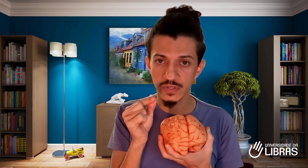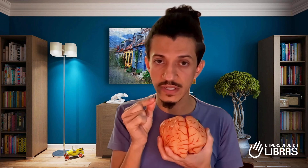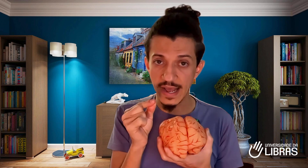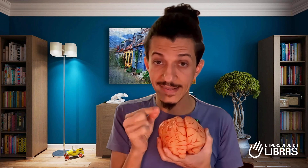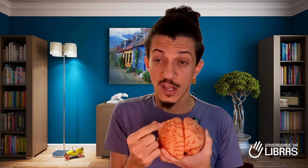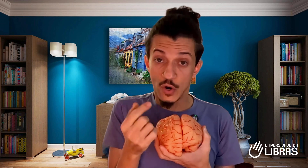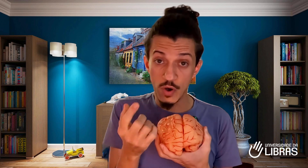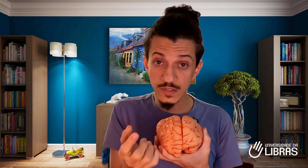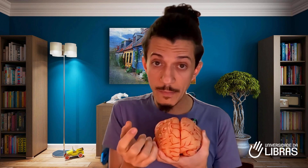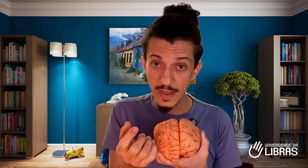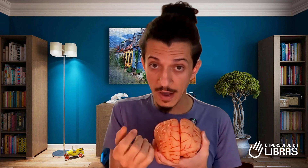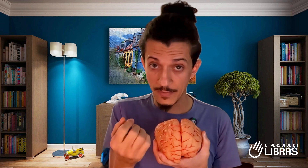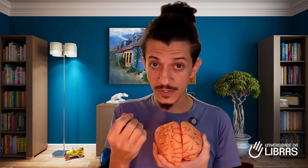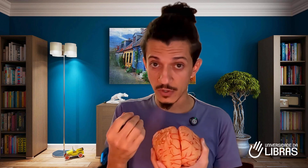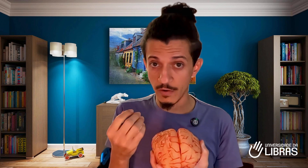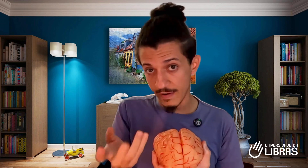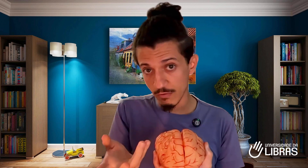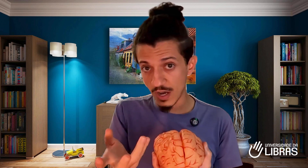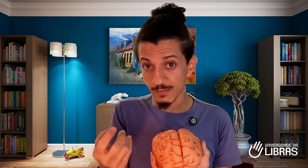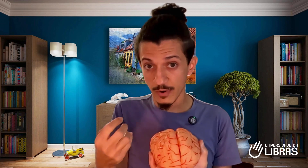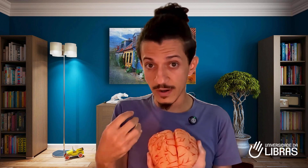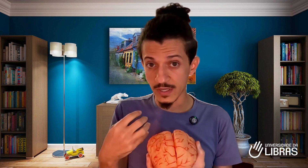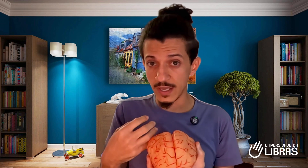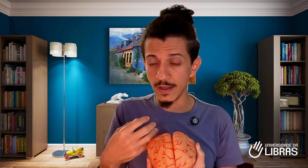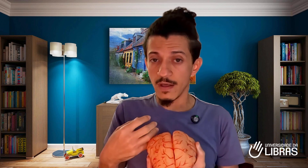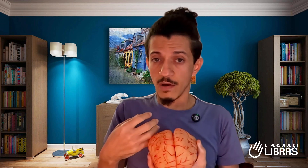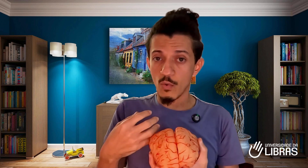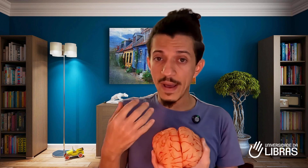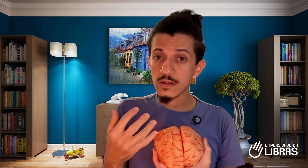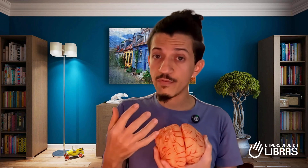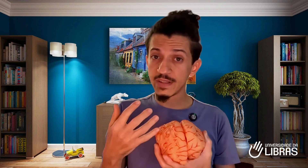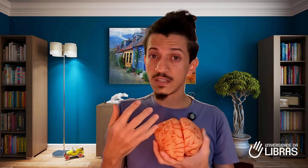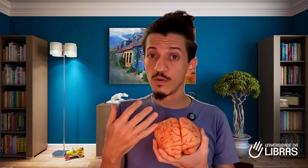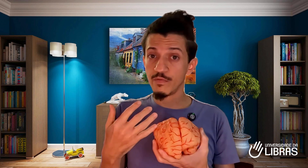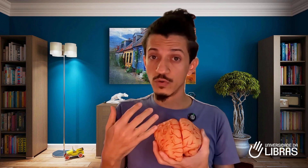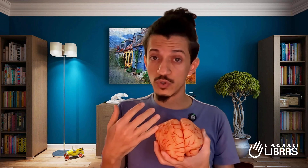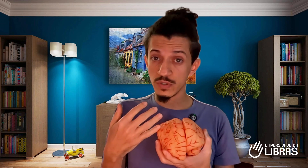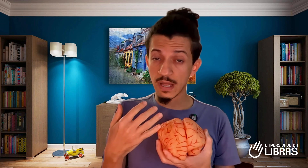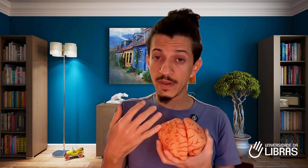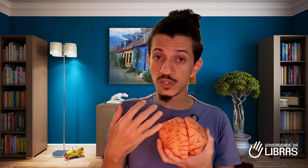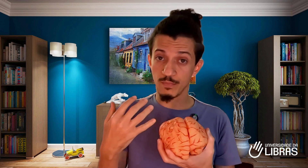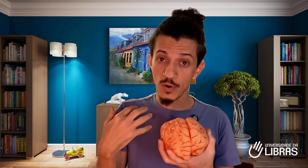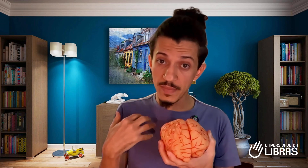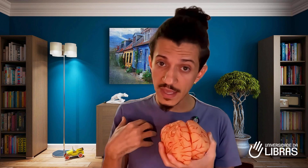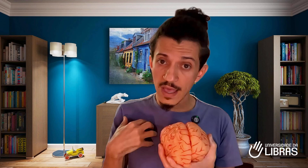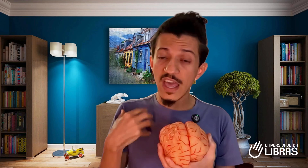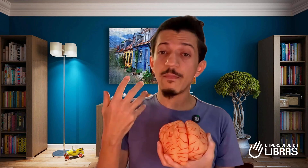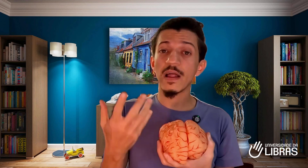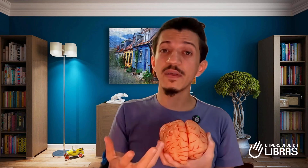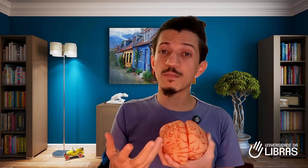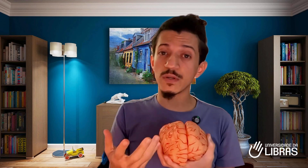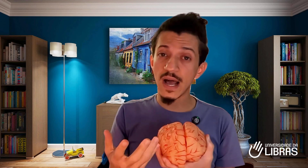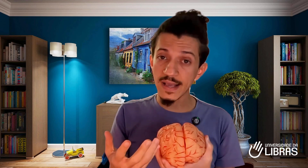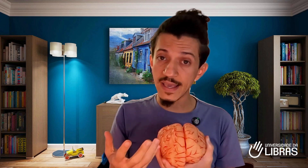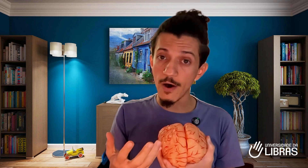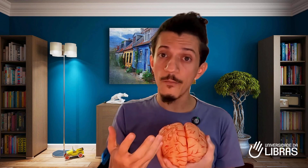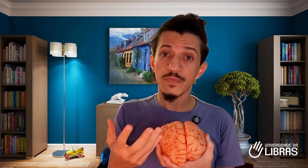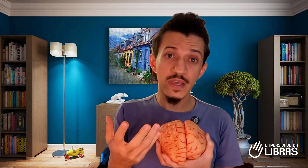sinais. Nós mapeamos, eu falo nós por causa que o método foi desenvolvido justamente por mim e pela minha esposa Raquel, que é